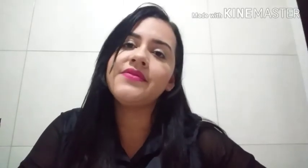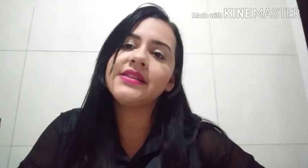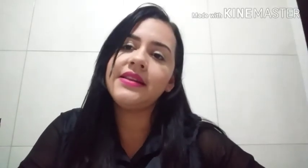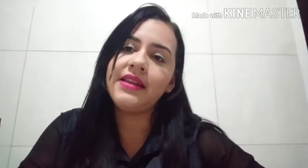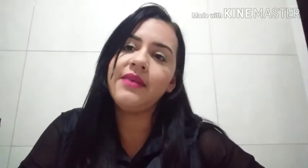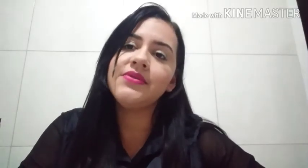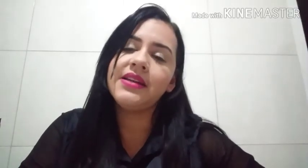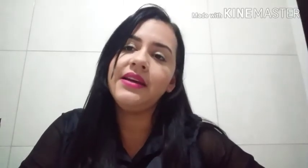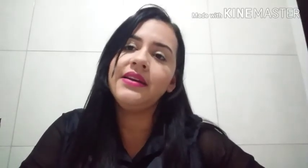que temos, né?